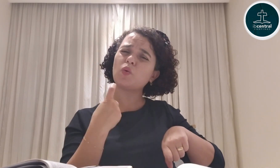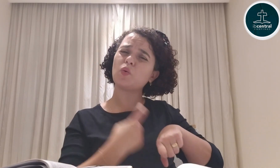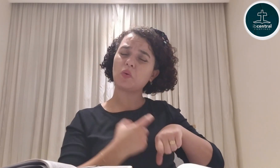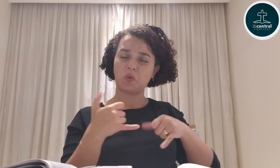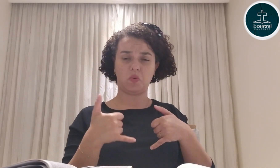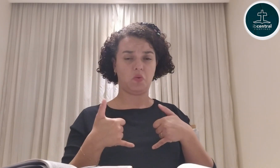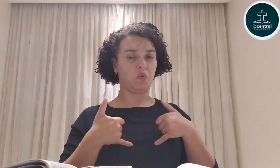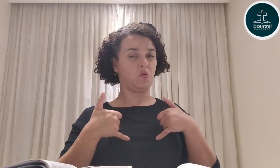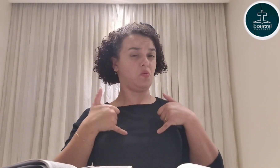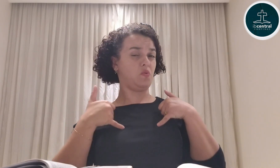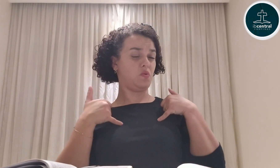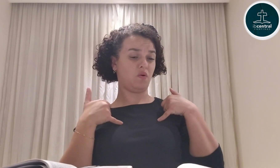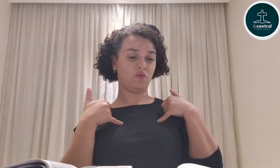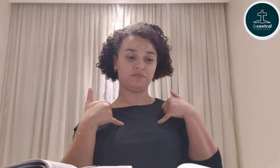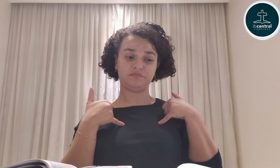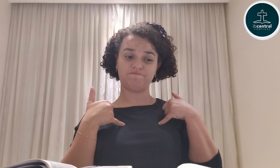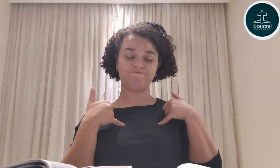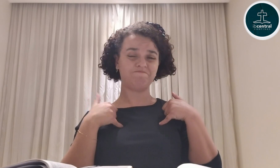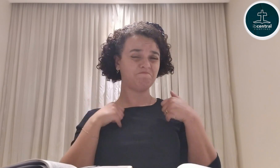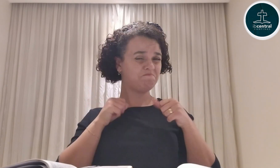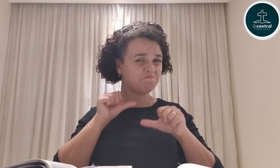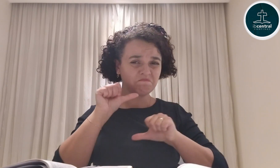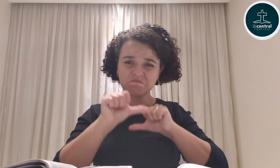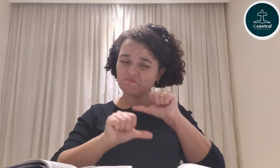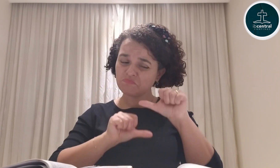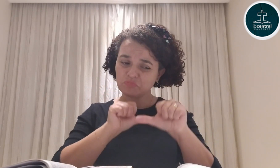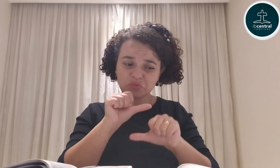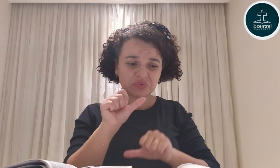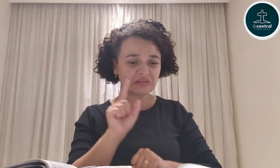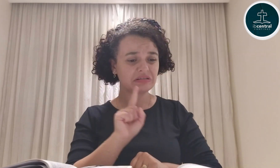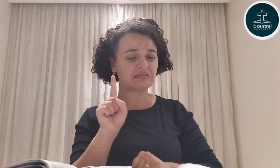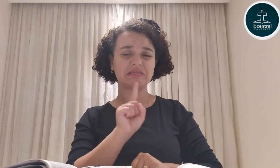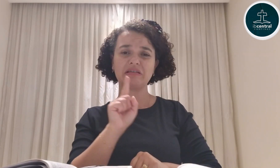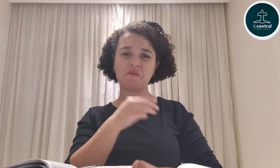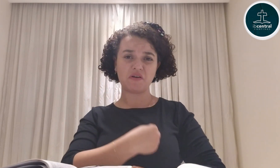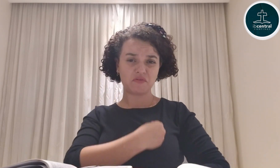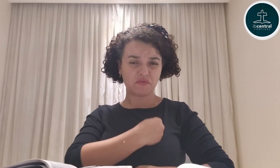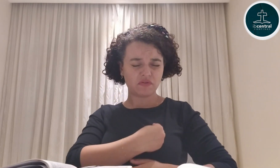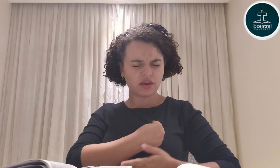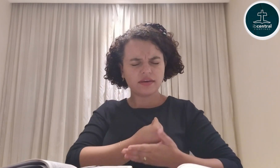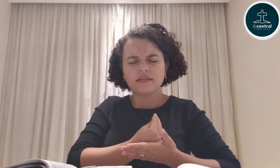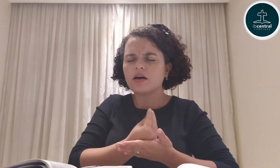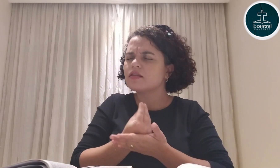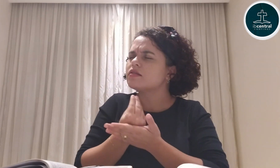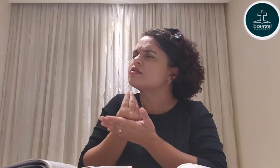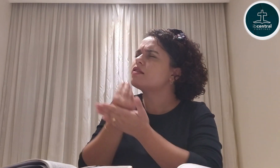Deus pediu para Caim mudar de atitude, mas o seu coração, duro e